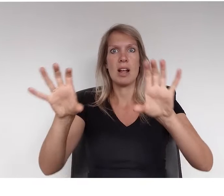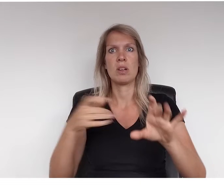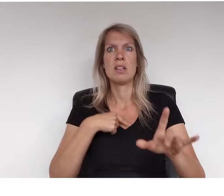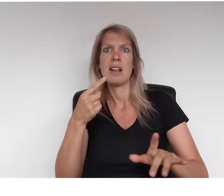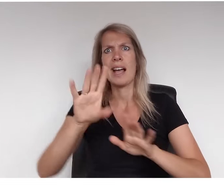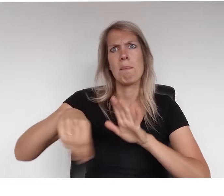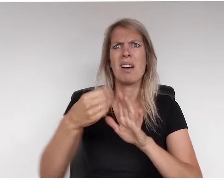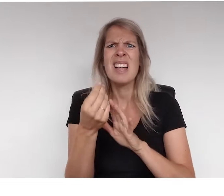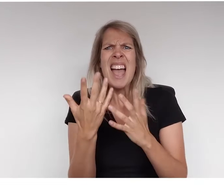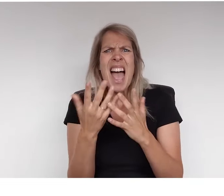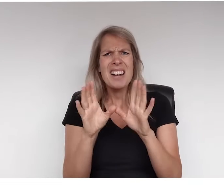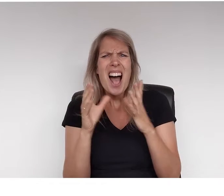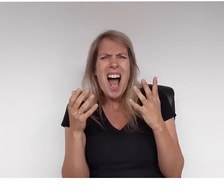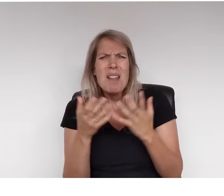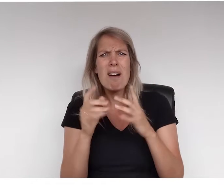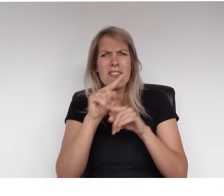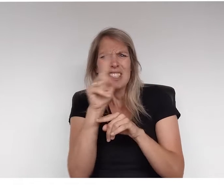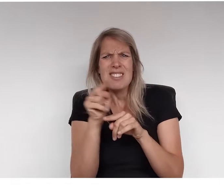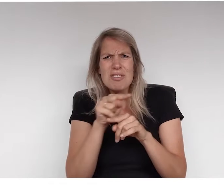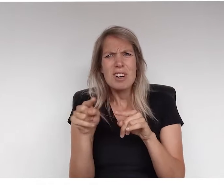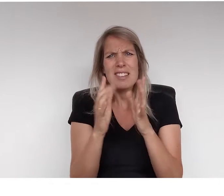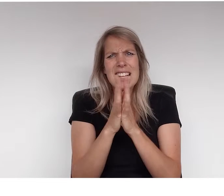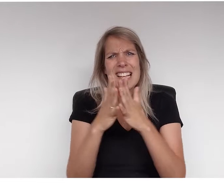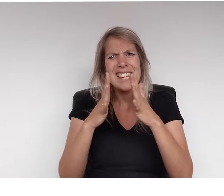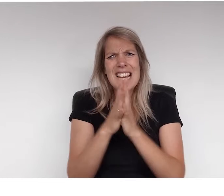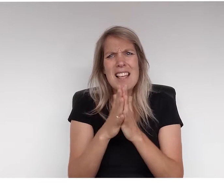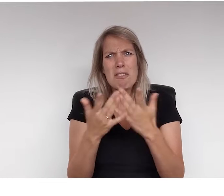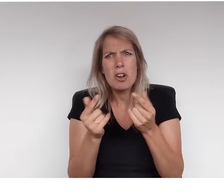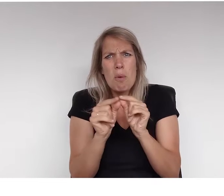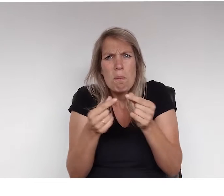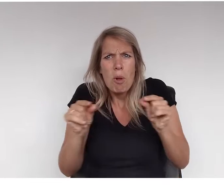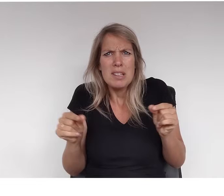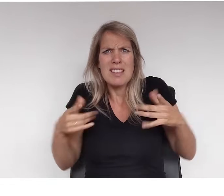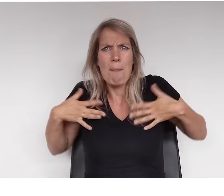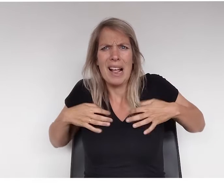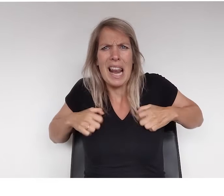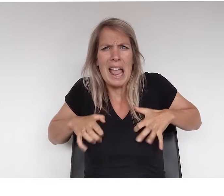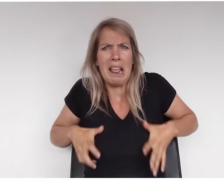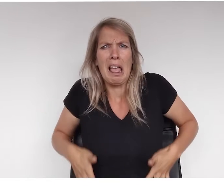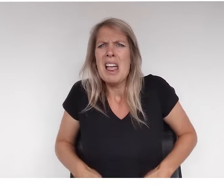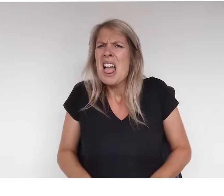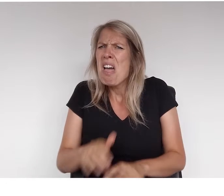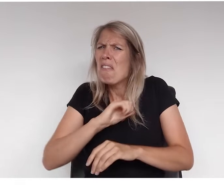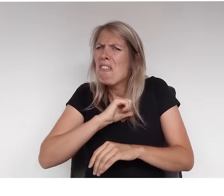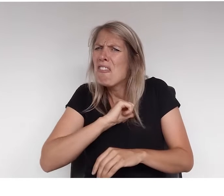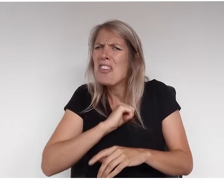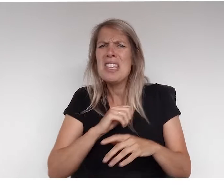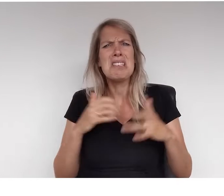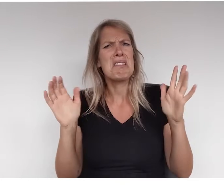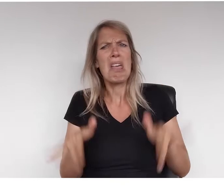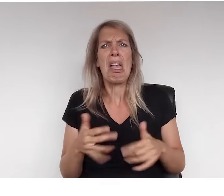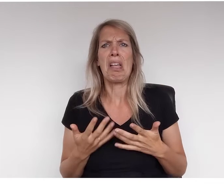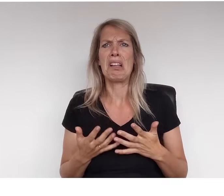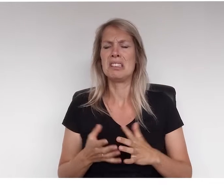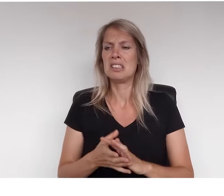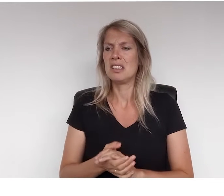pakken. En dan heb ik allemaal van die zwarte, kleverige bolletjes allemaal aan mijn kleding. Dat is vies en irritant. Ja. Ja. Ja, maar goed, het olie